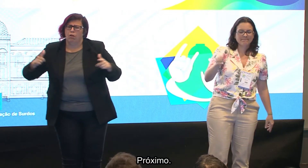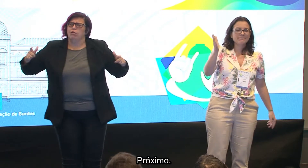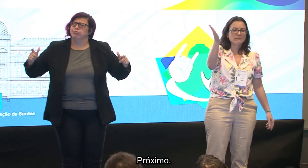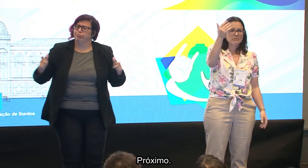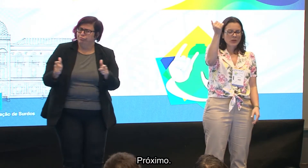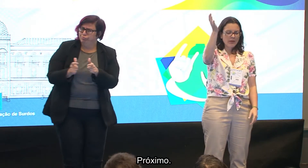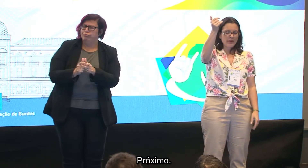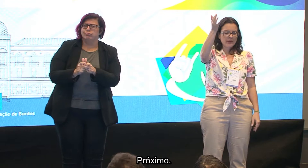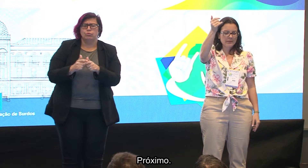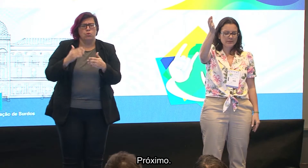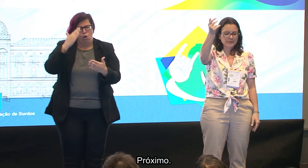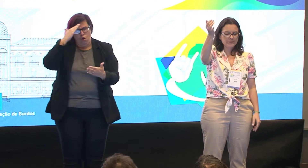Próximo.